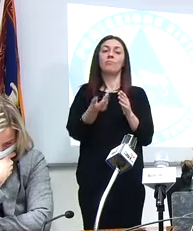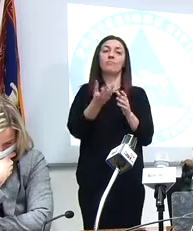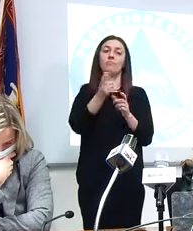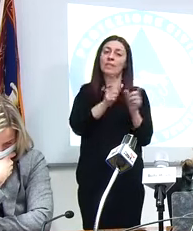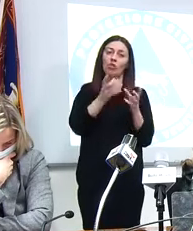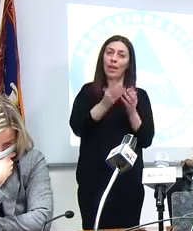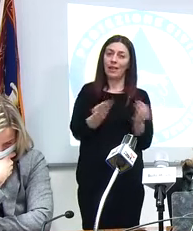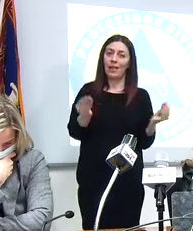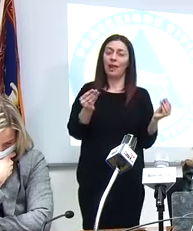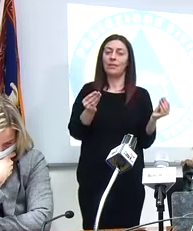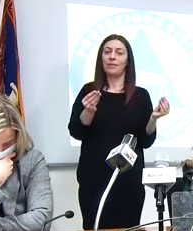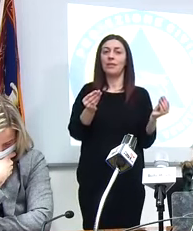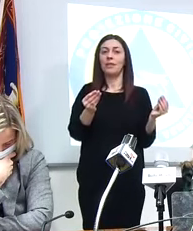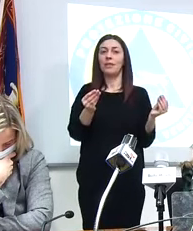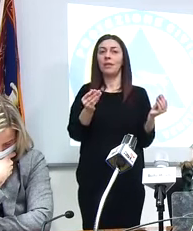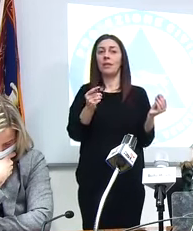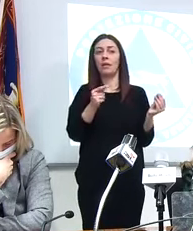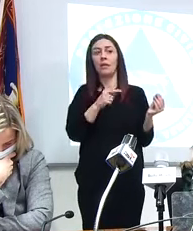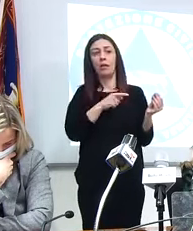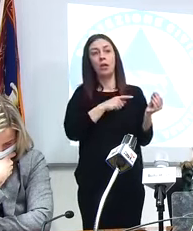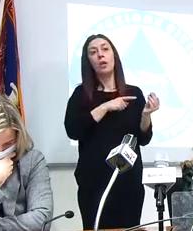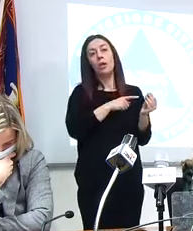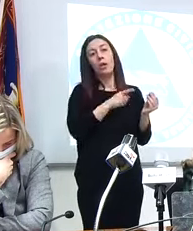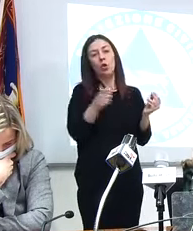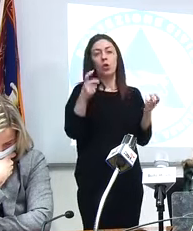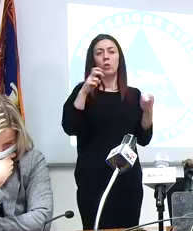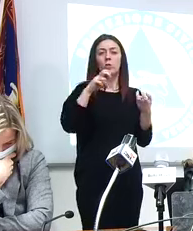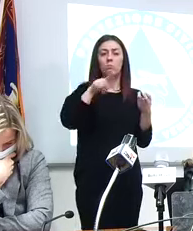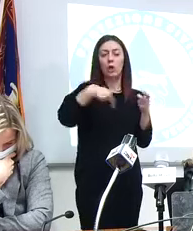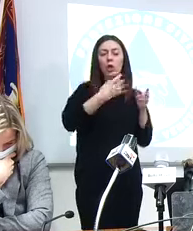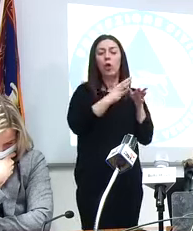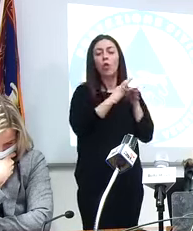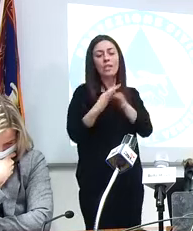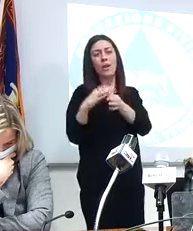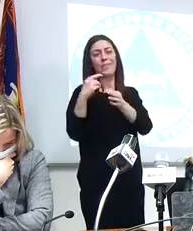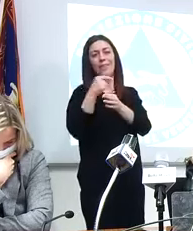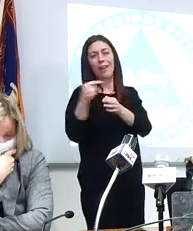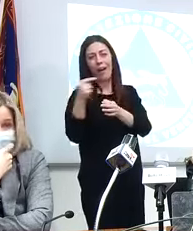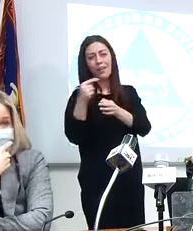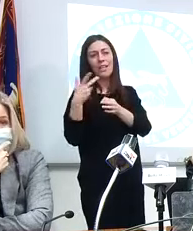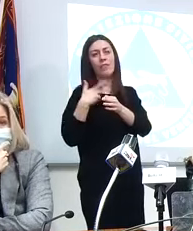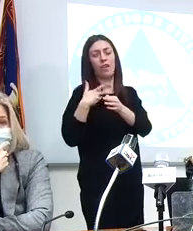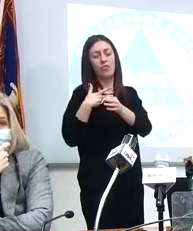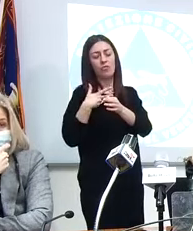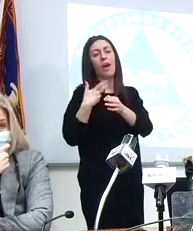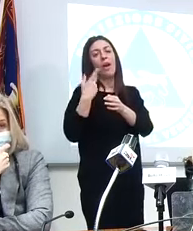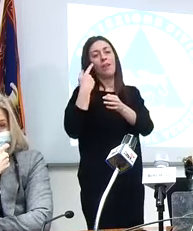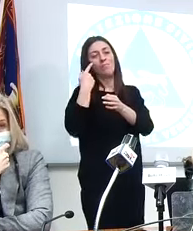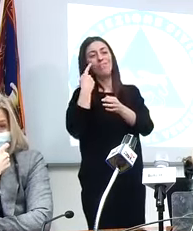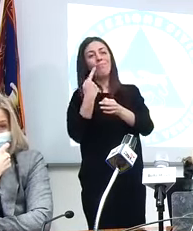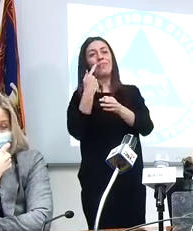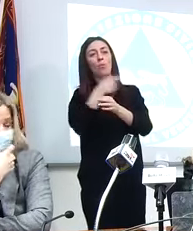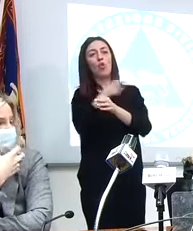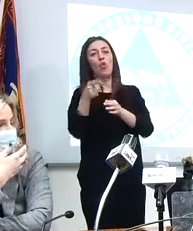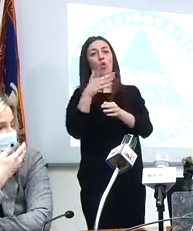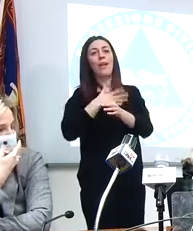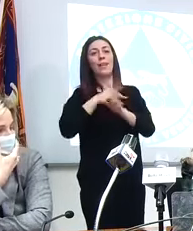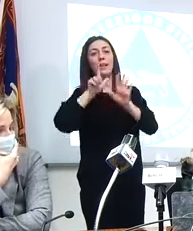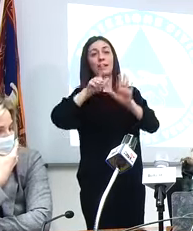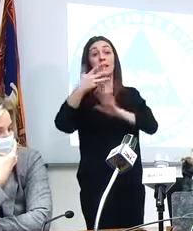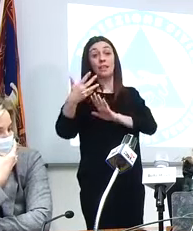complicanze, hanno una fascia d'età che parte dai 75 anni, noi vogliamo partire anche con i 75 anni.